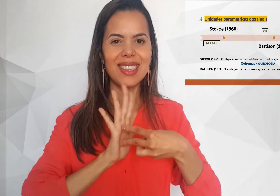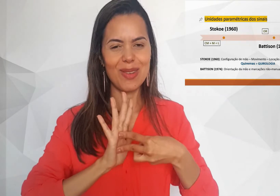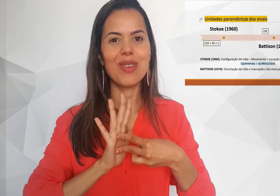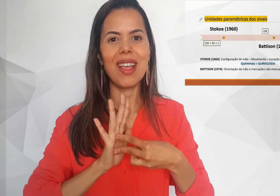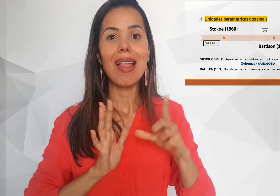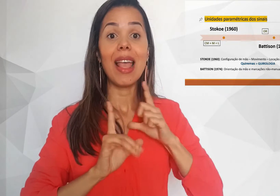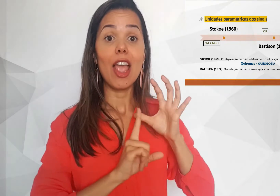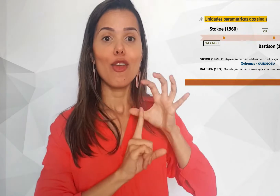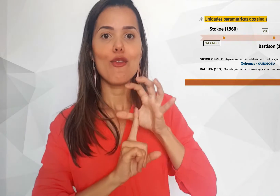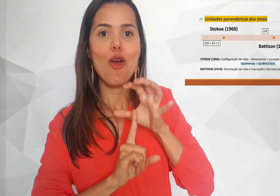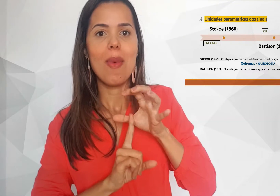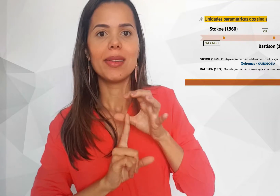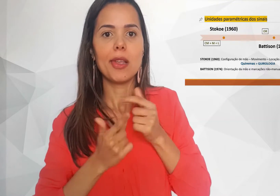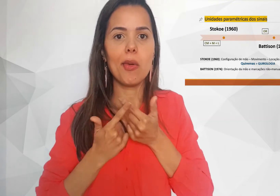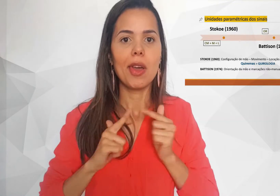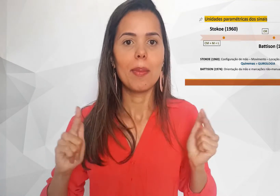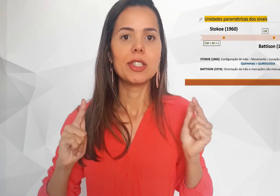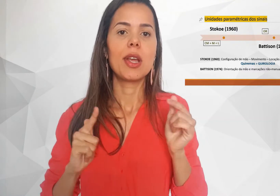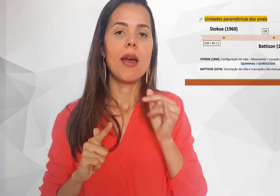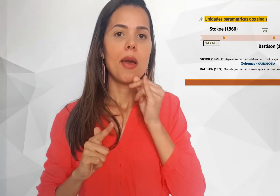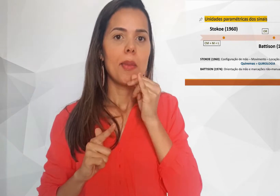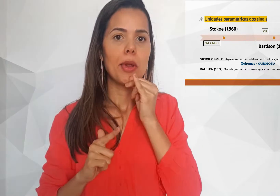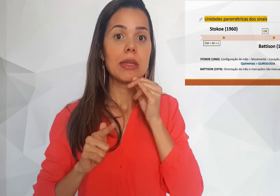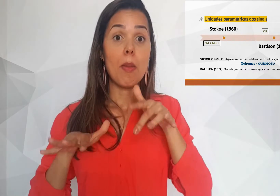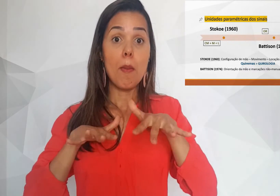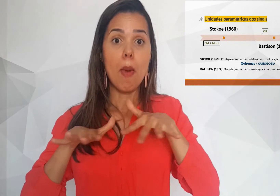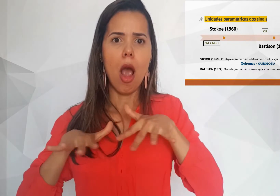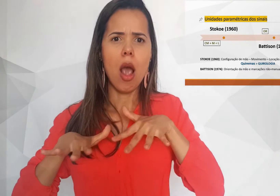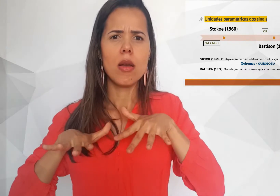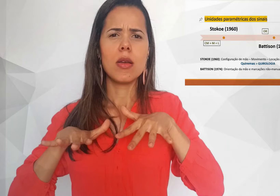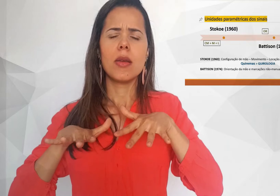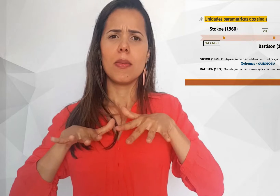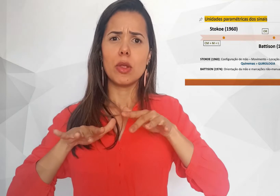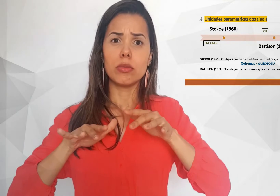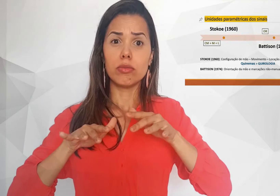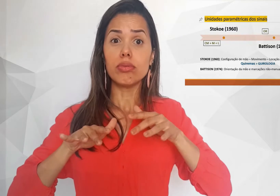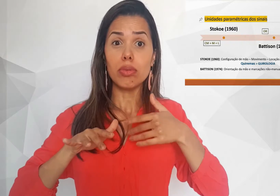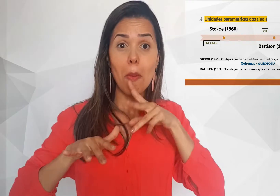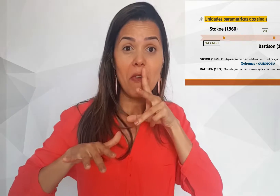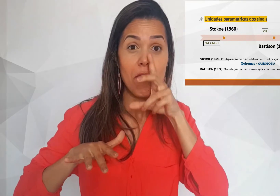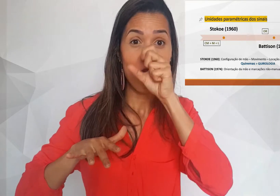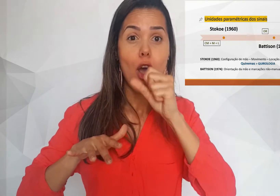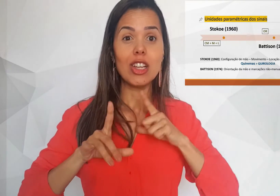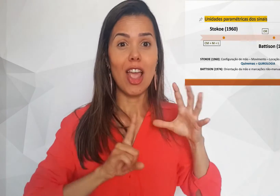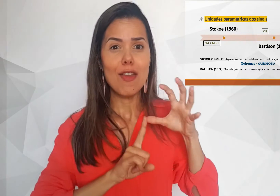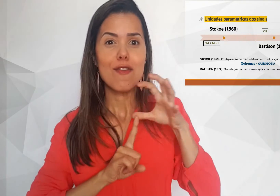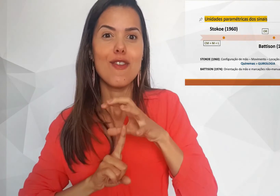de significado ou trazer outras informações gramaticais, como intensidade, por exemplo, a partir da alteração